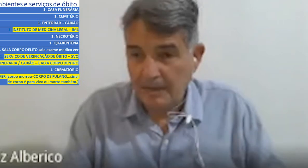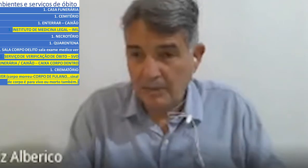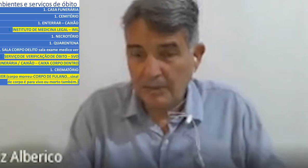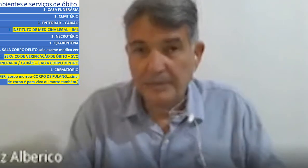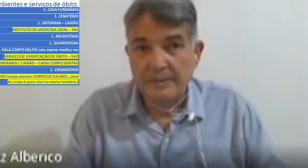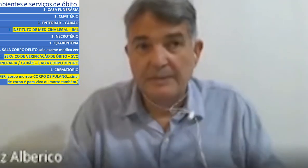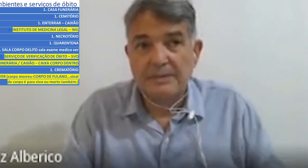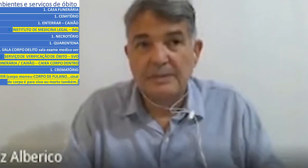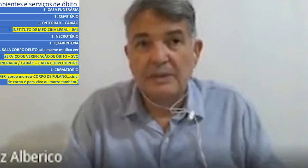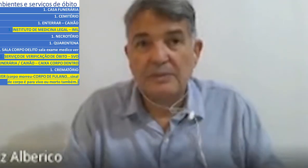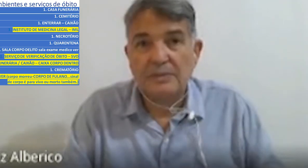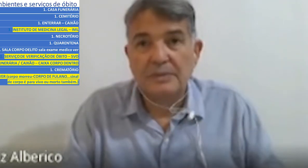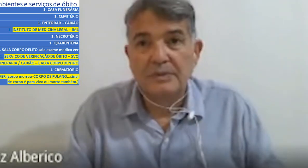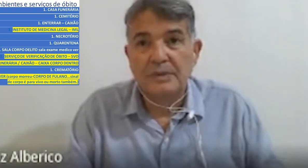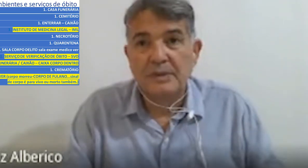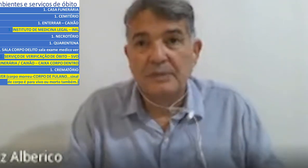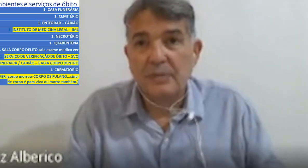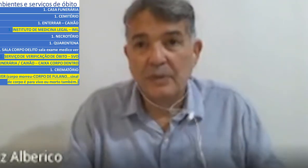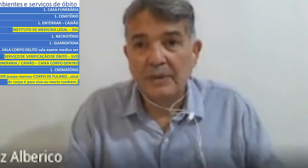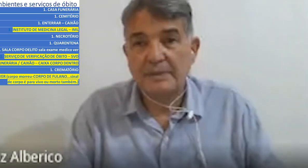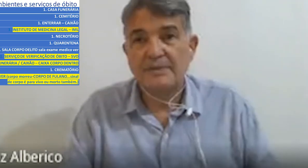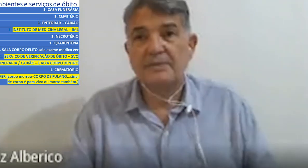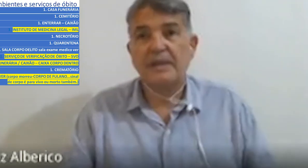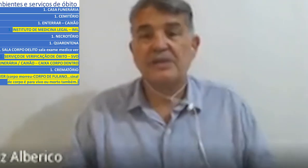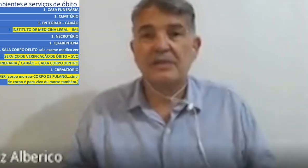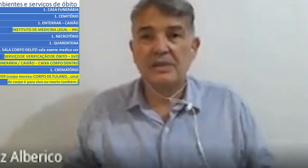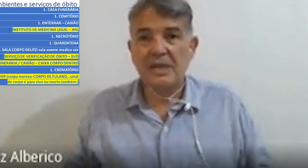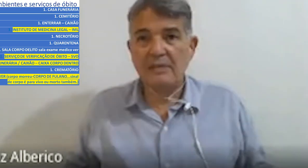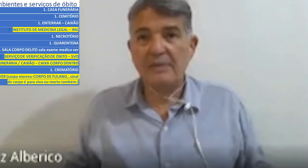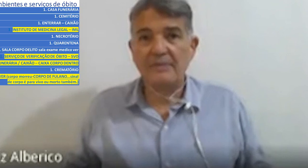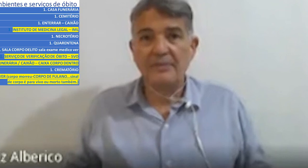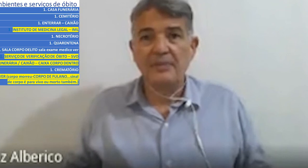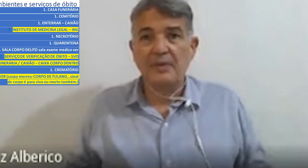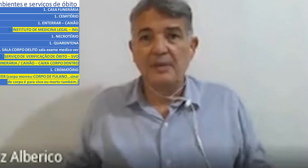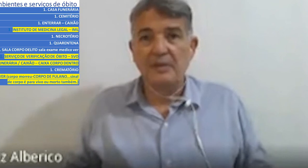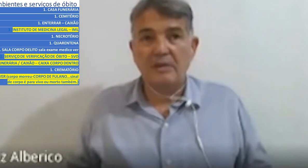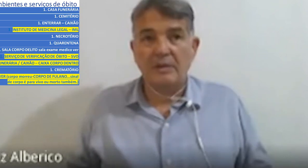Entendeu? Então, embora a gente saiba